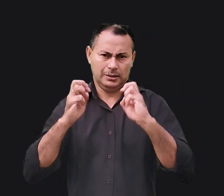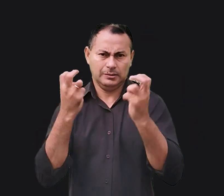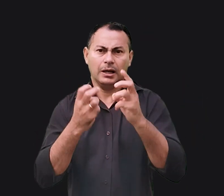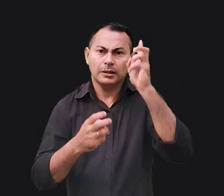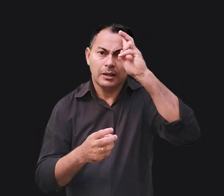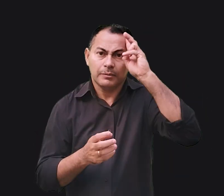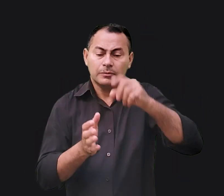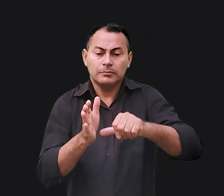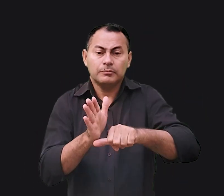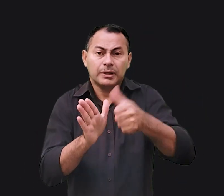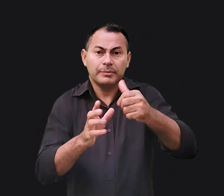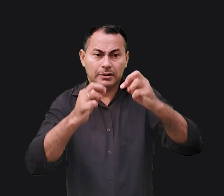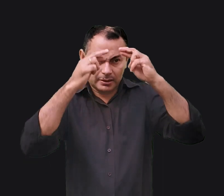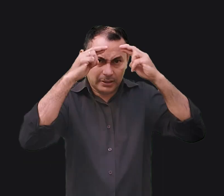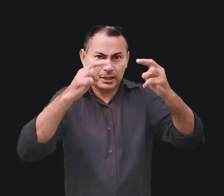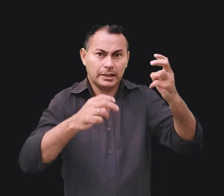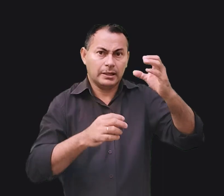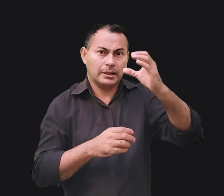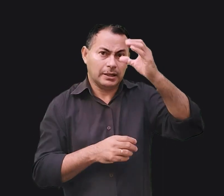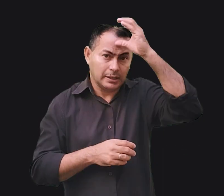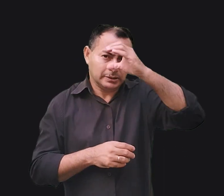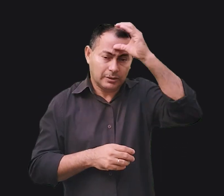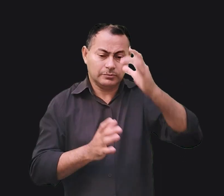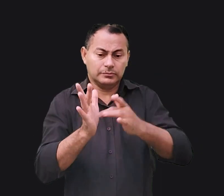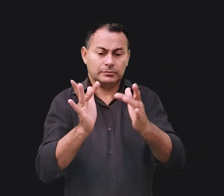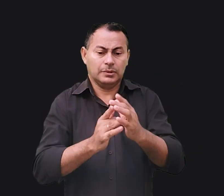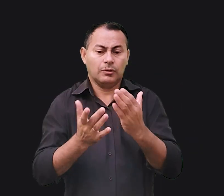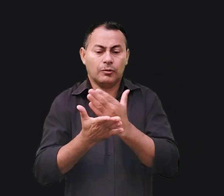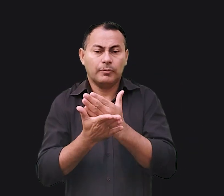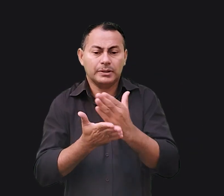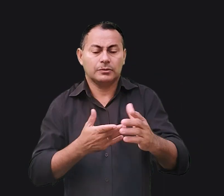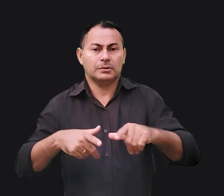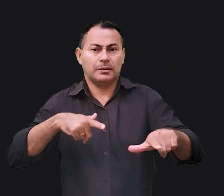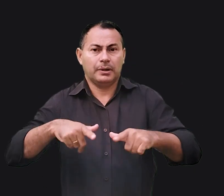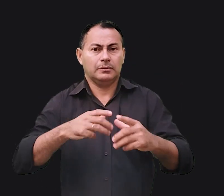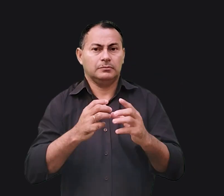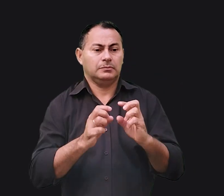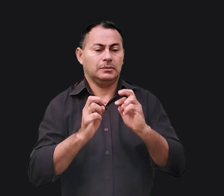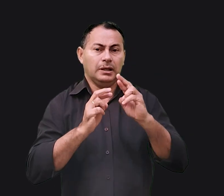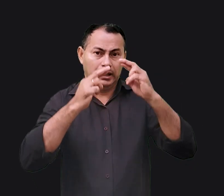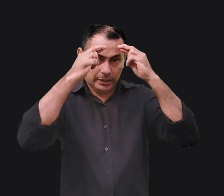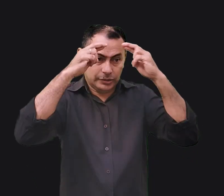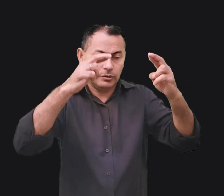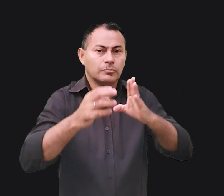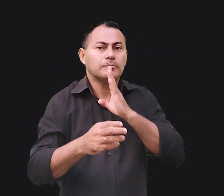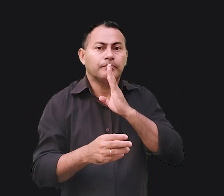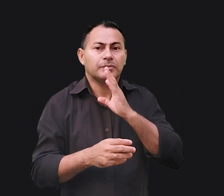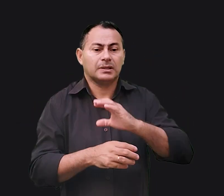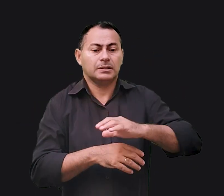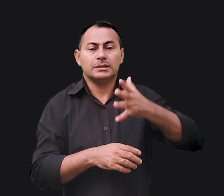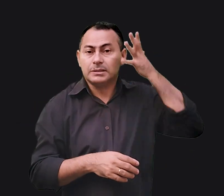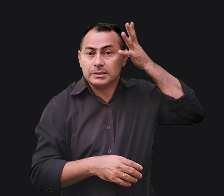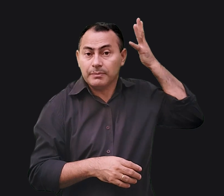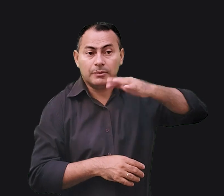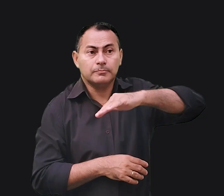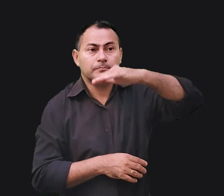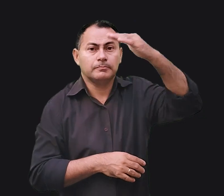do primeiro retiro cristão? Jesus começou seu ministério com um retiro. Esse retiro é conhecido como Sermão da Montanha, e pode